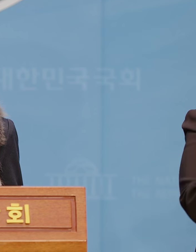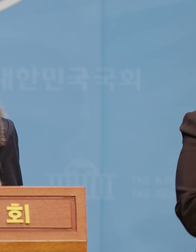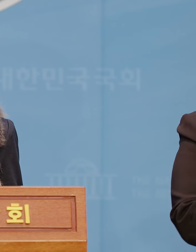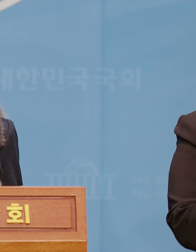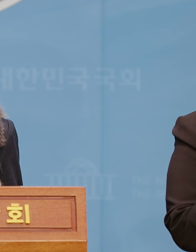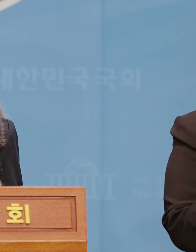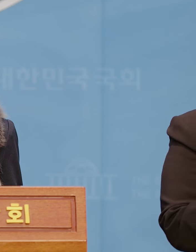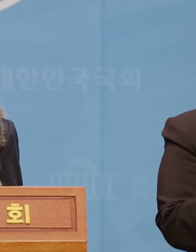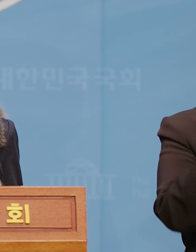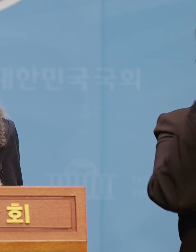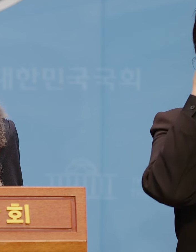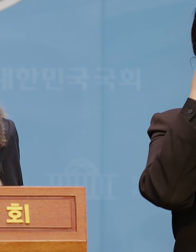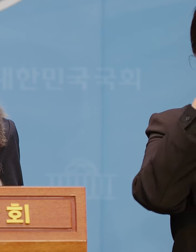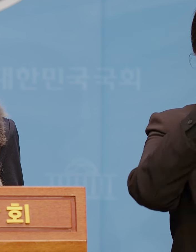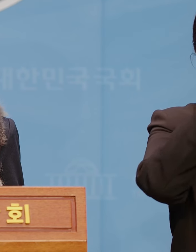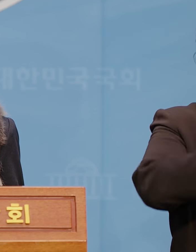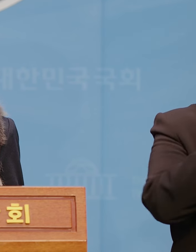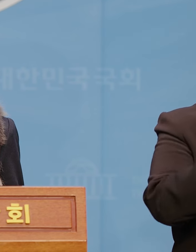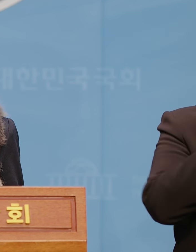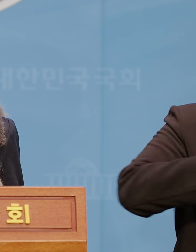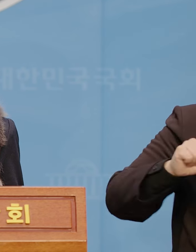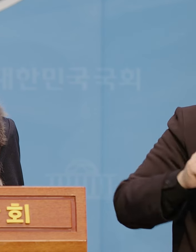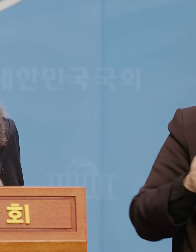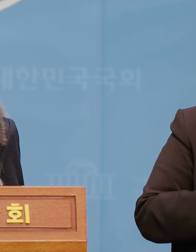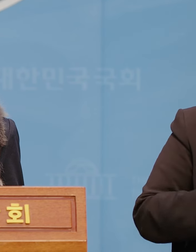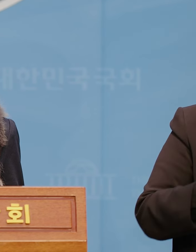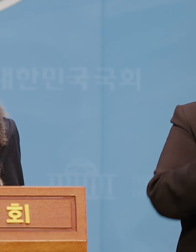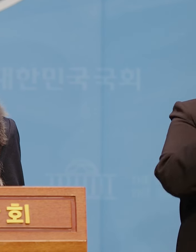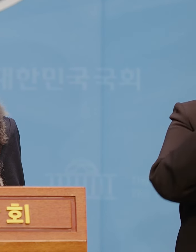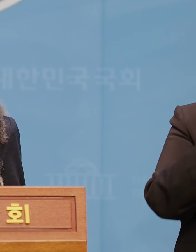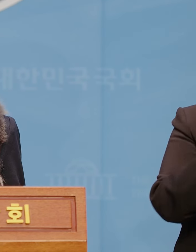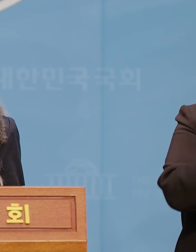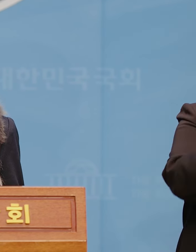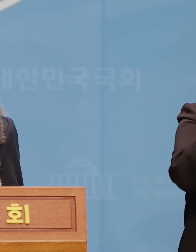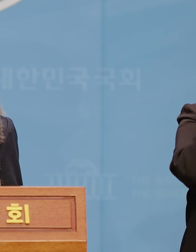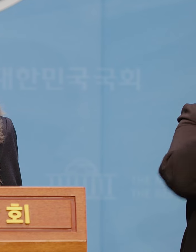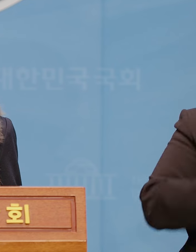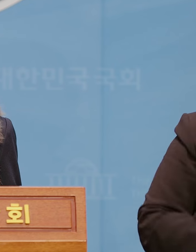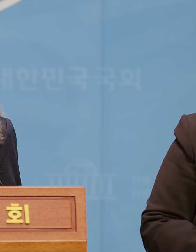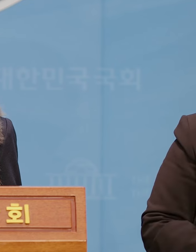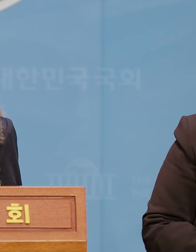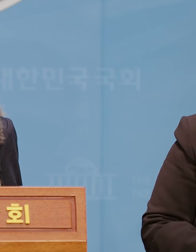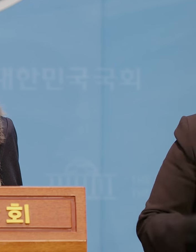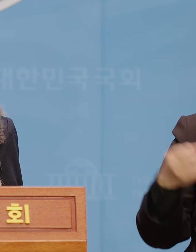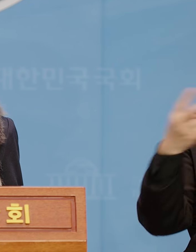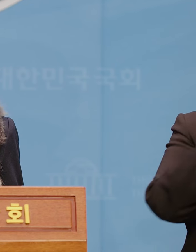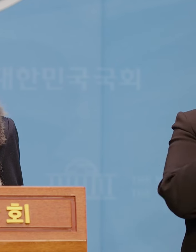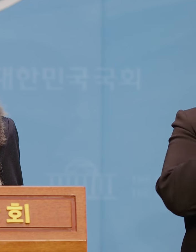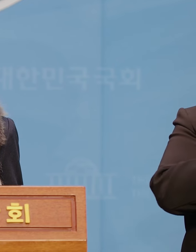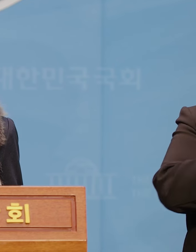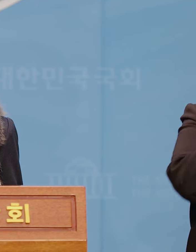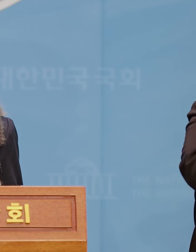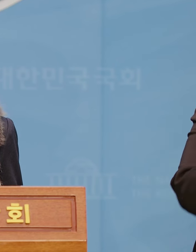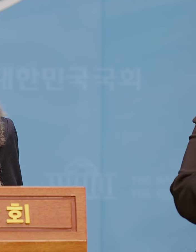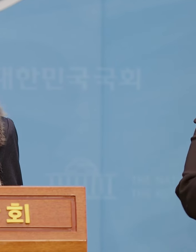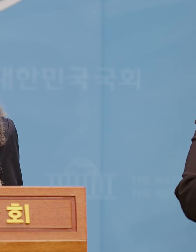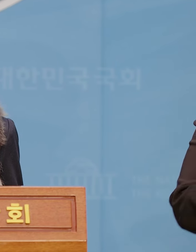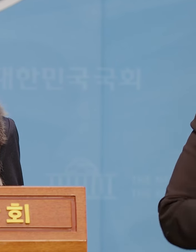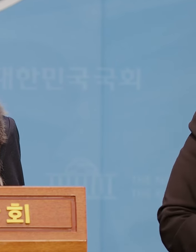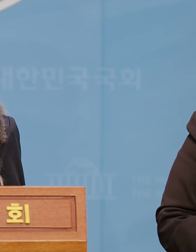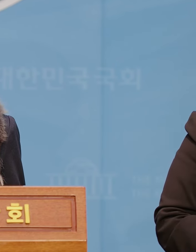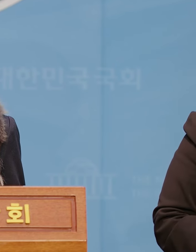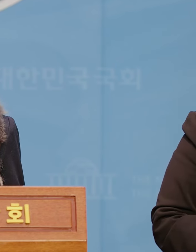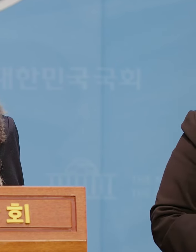위반이라라는 생각이 들어서 어 동영상을 찍고 그리고 가입하면 그 구동력